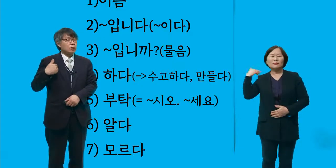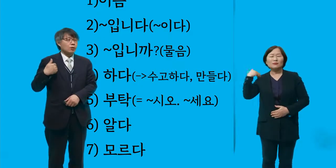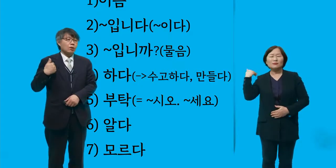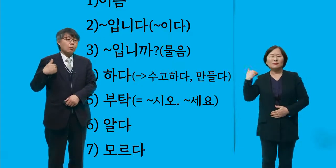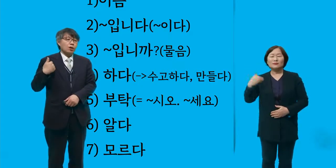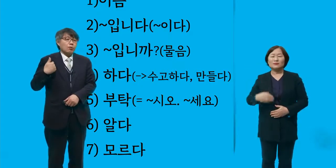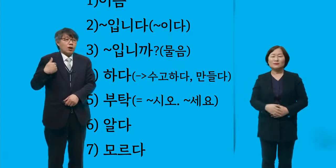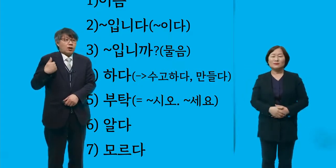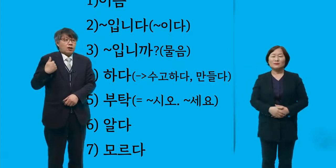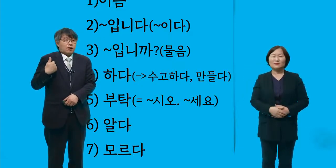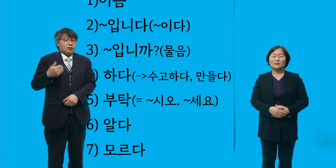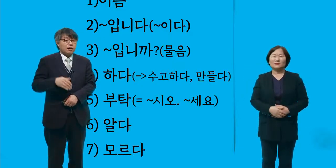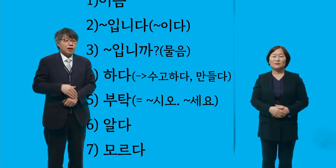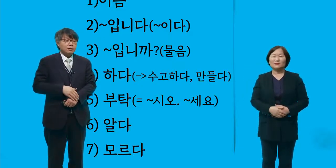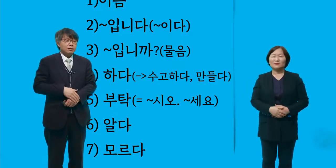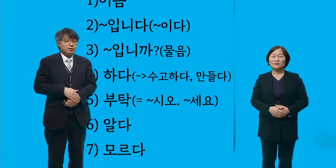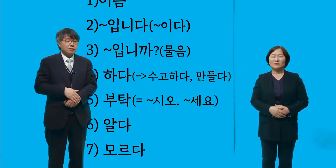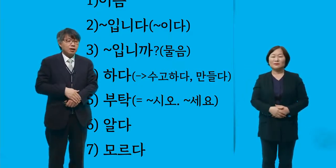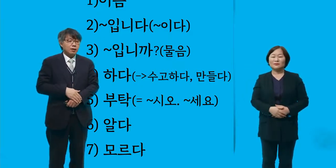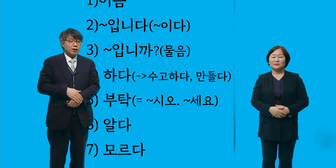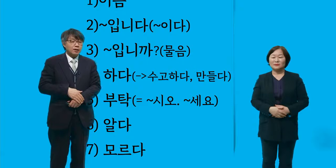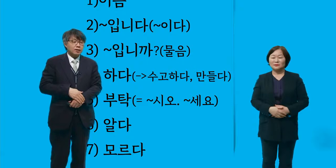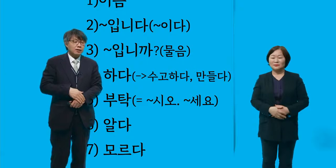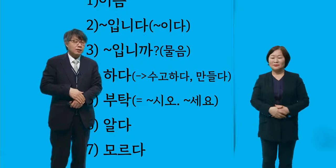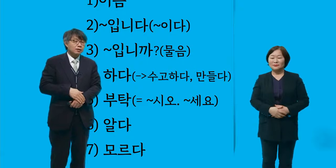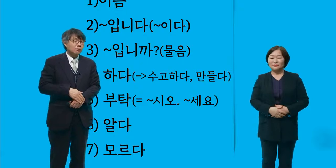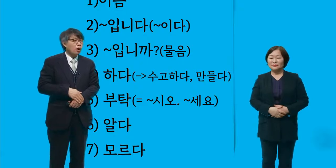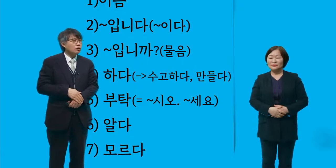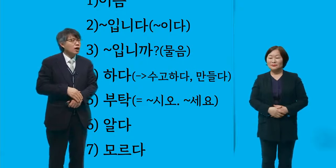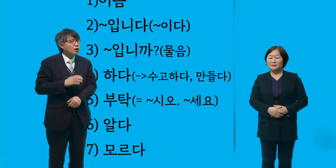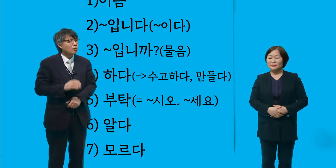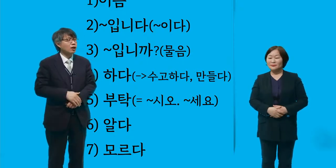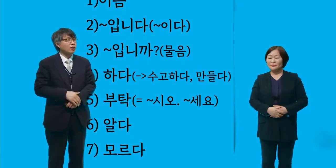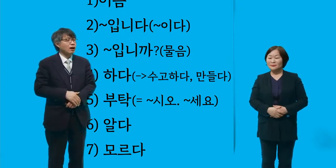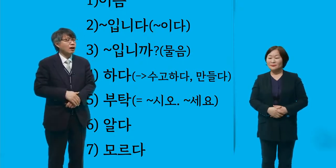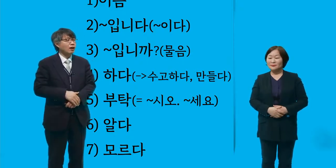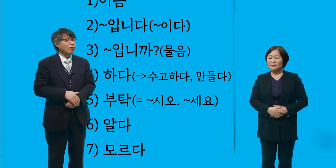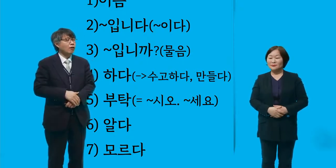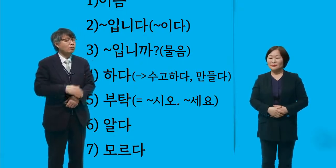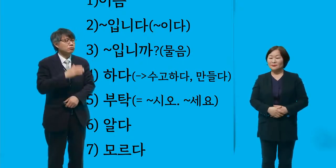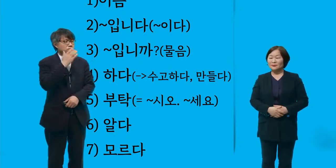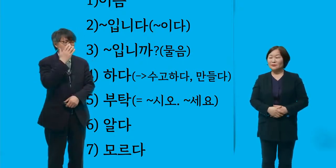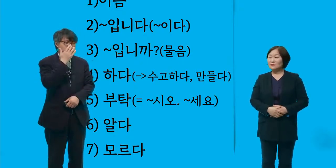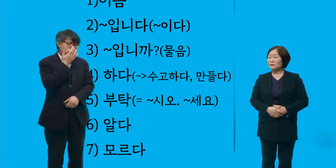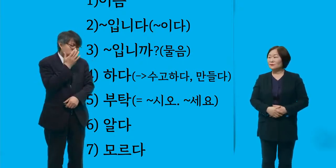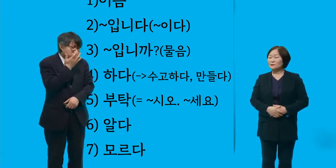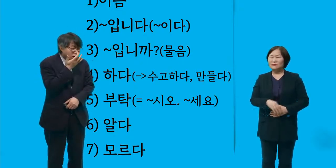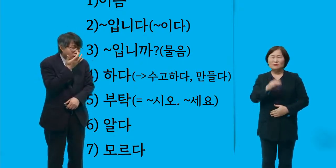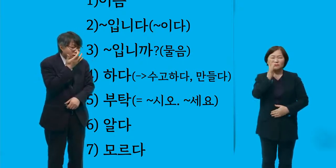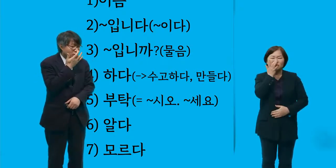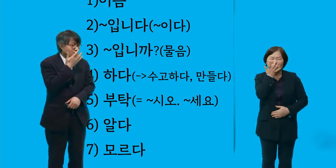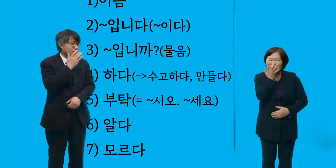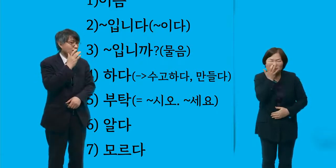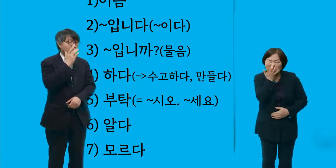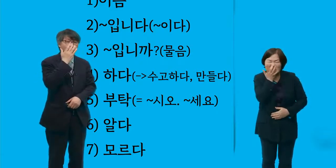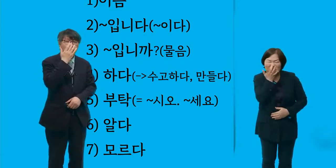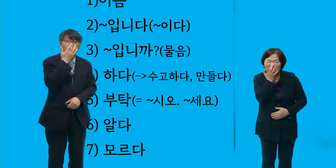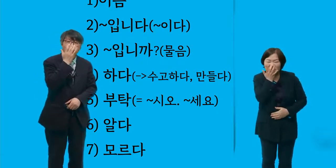몰라. 자, 그다음에 그 뭐가 뭔지 하나도 모르겠다. 이런 것도 있습니다. 그러니까 뭐가 뭔지